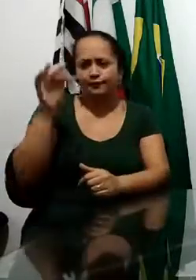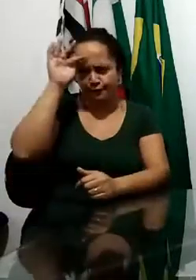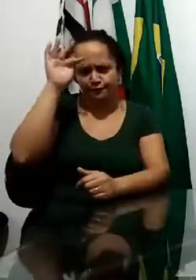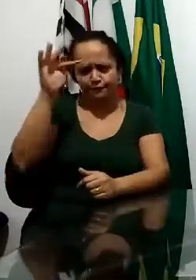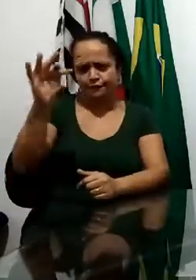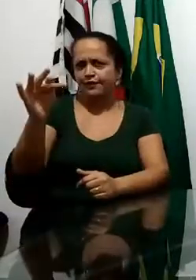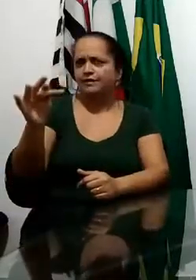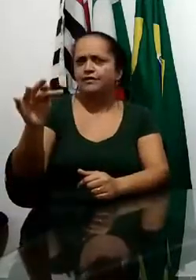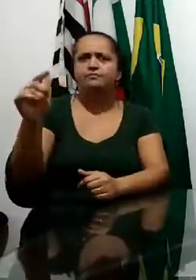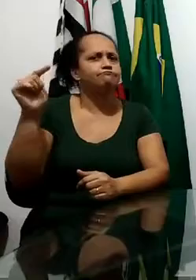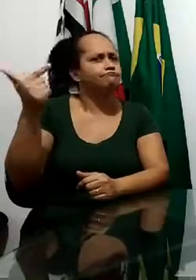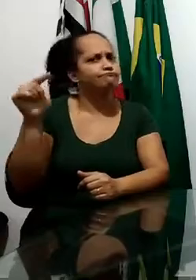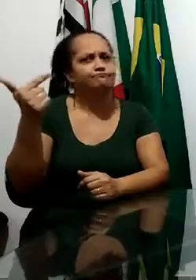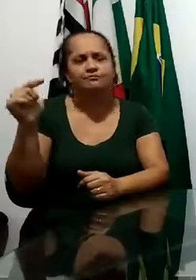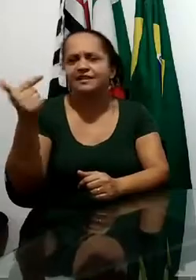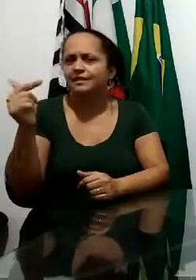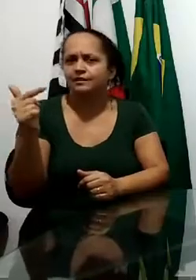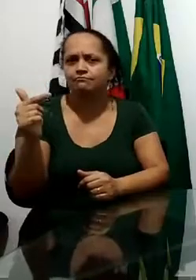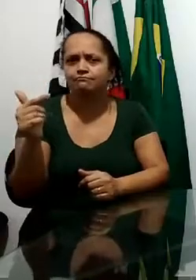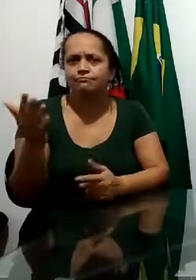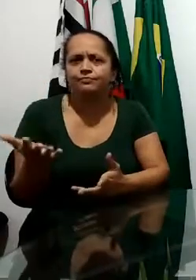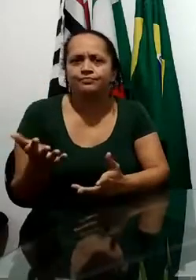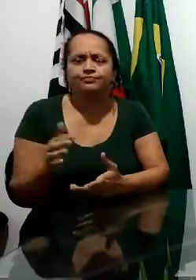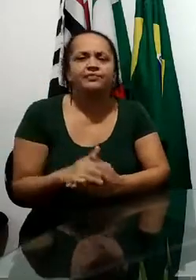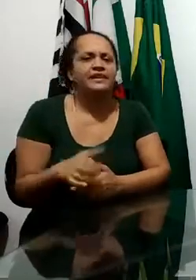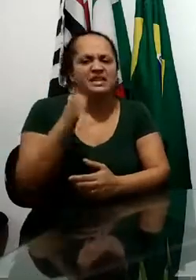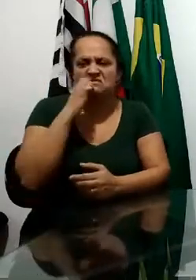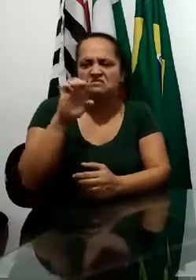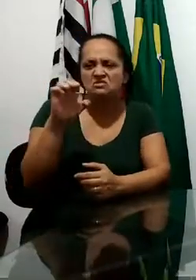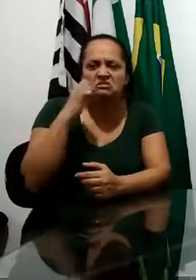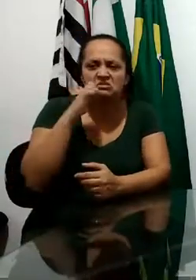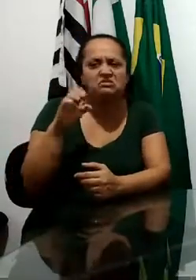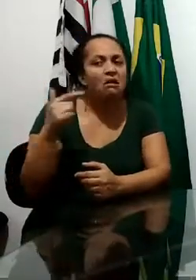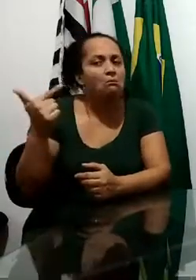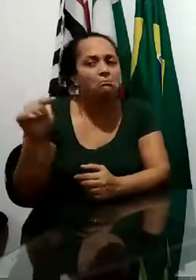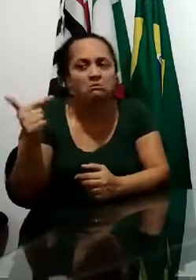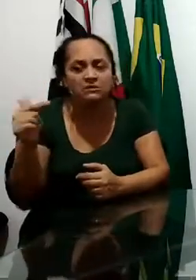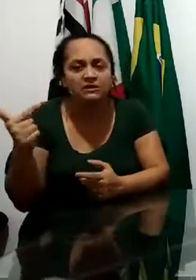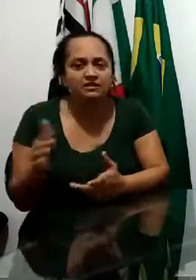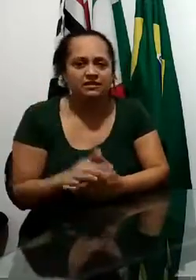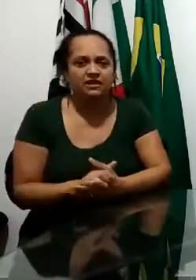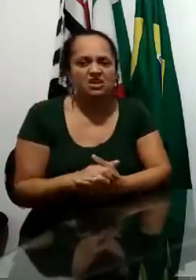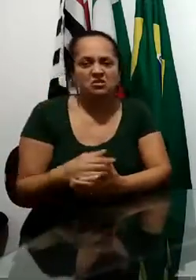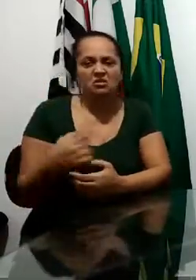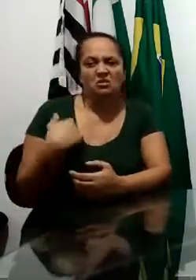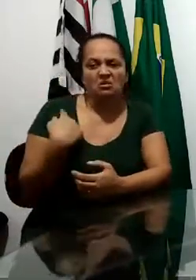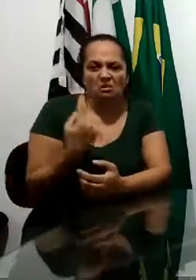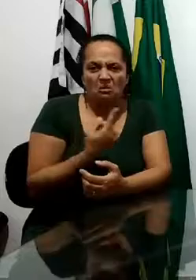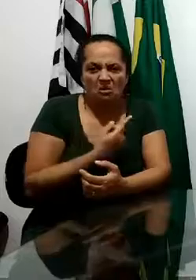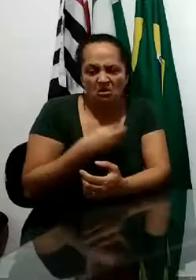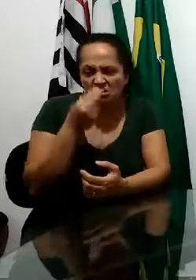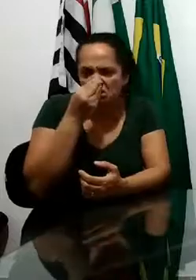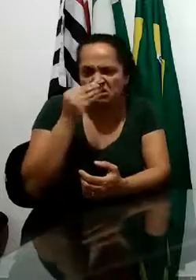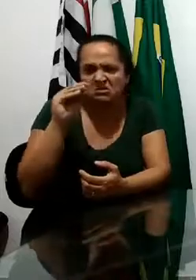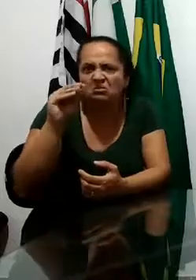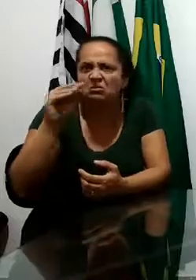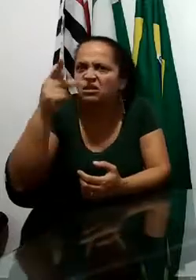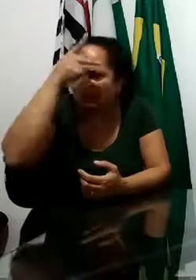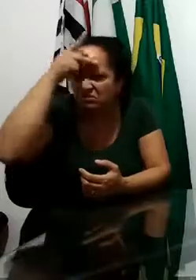com a obra da evangelização dos perdidos, a nossa indiferença, a nossa